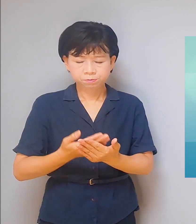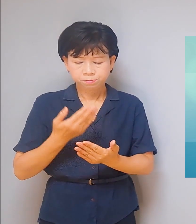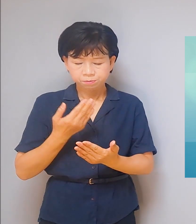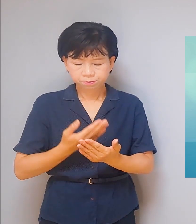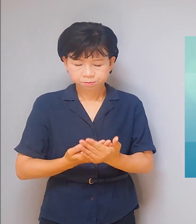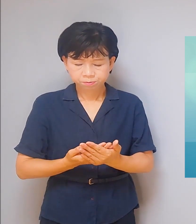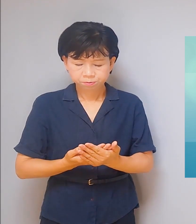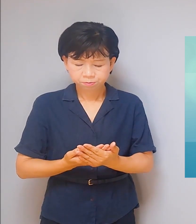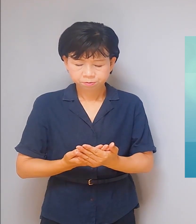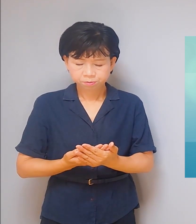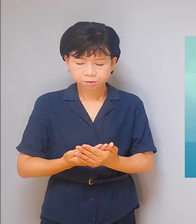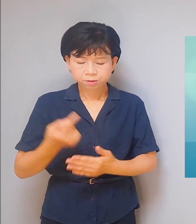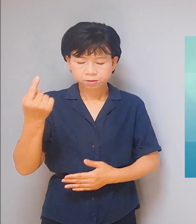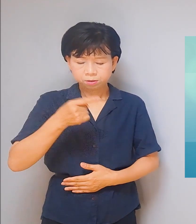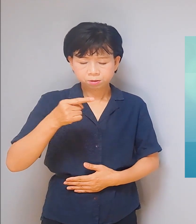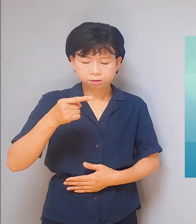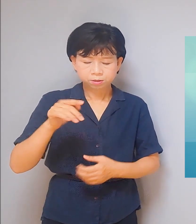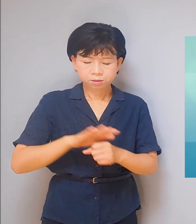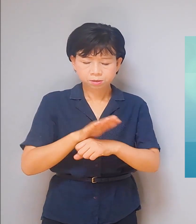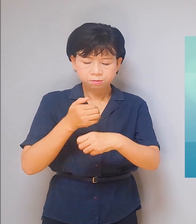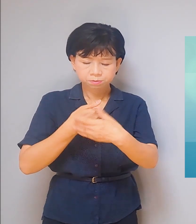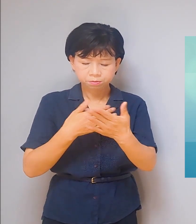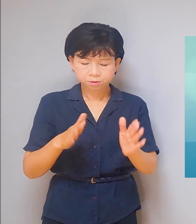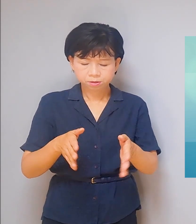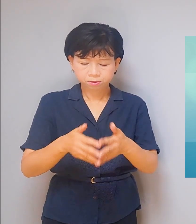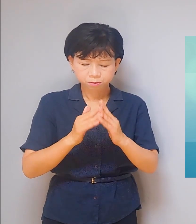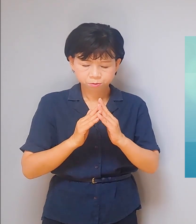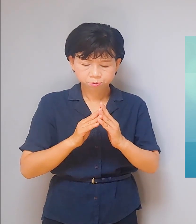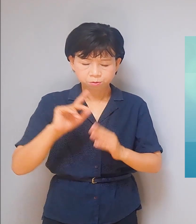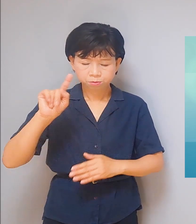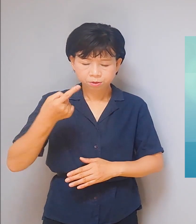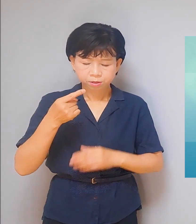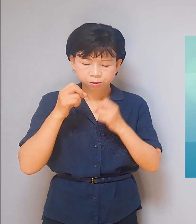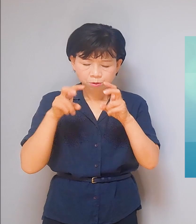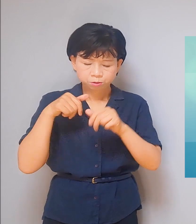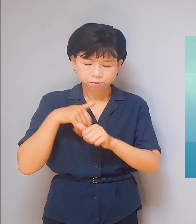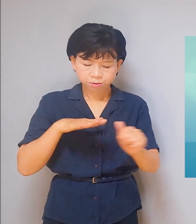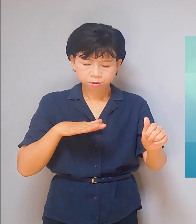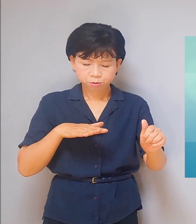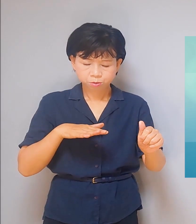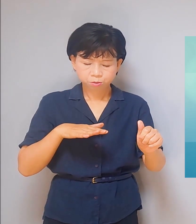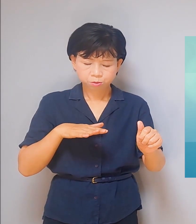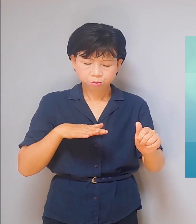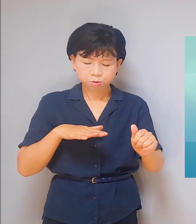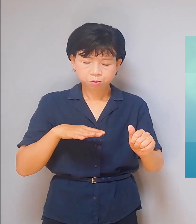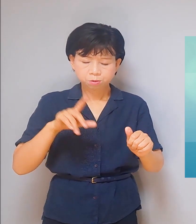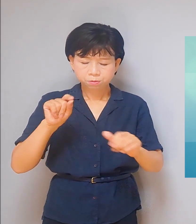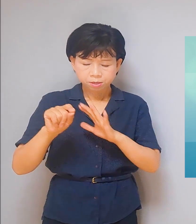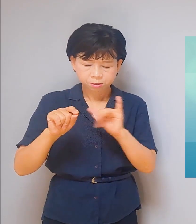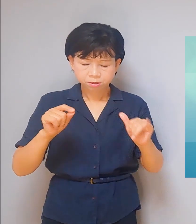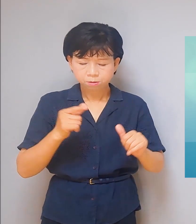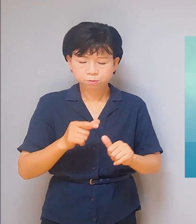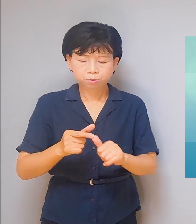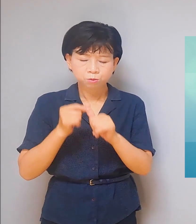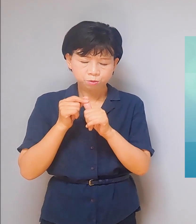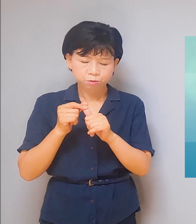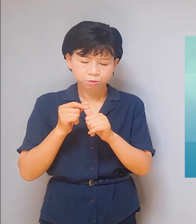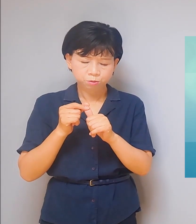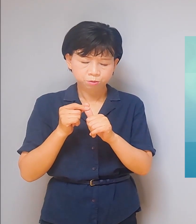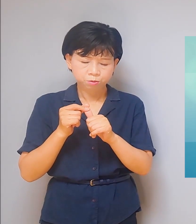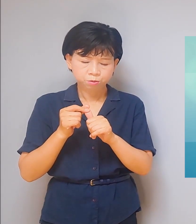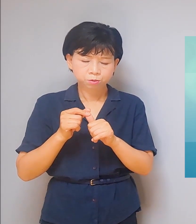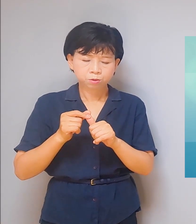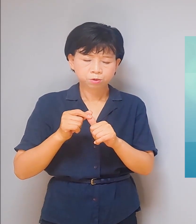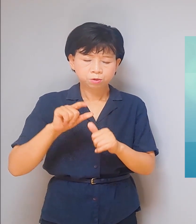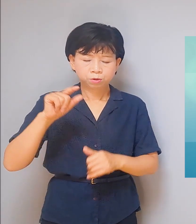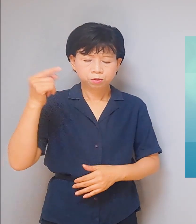하옵소서. 1000개의 사랑방을 세우고 100명의 선교사를 파송하며 10,000명의 영혼을 구원하는